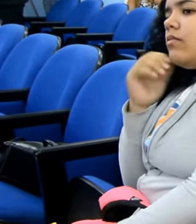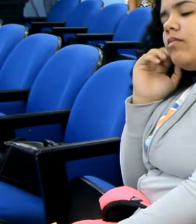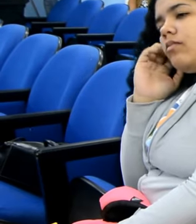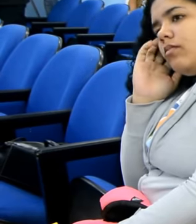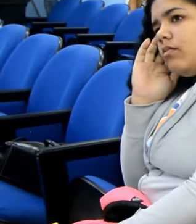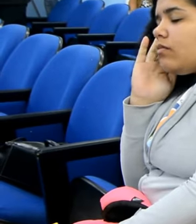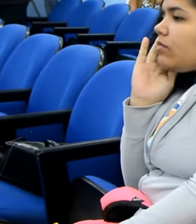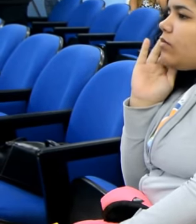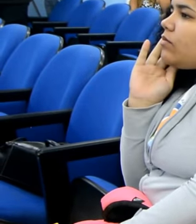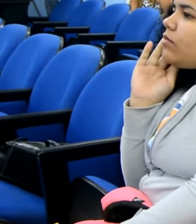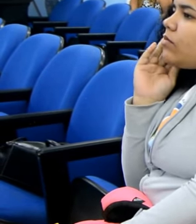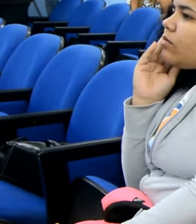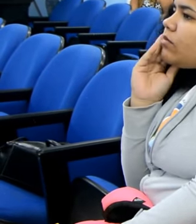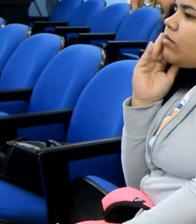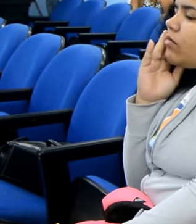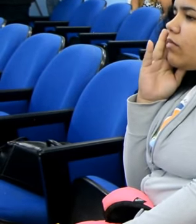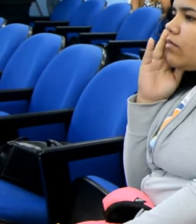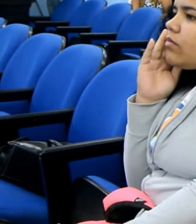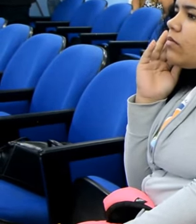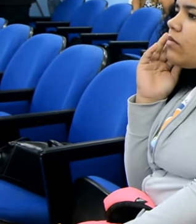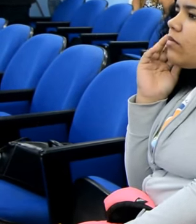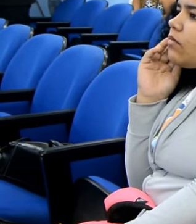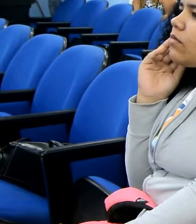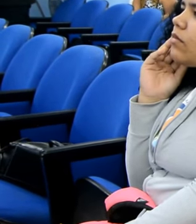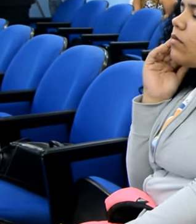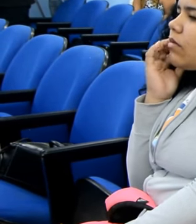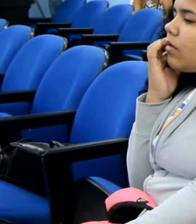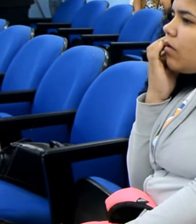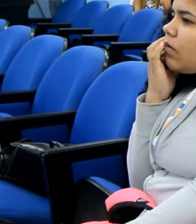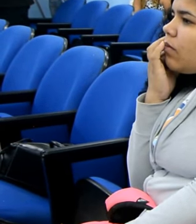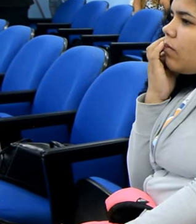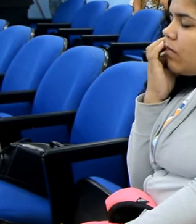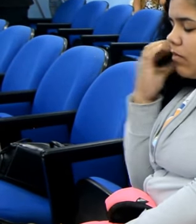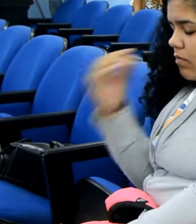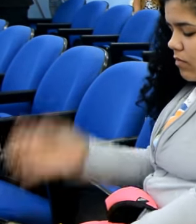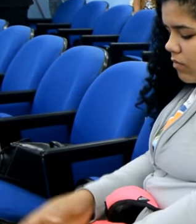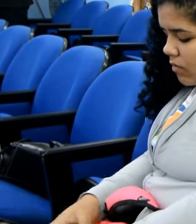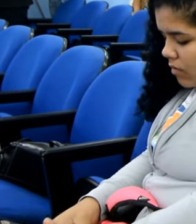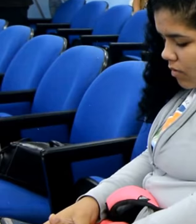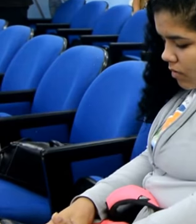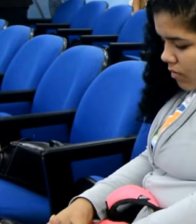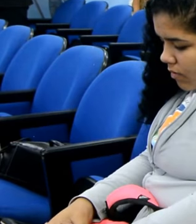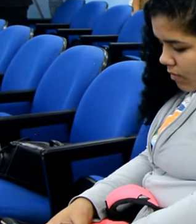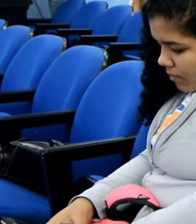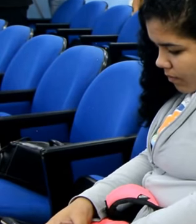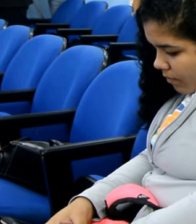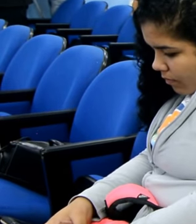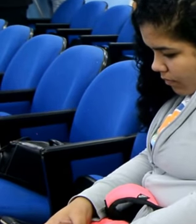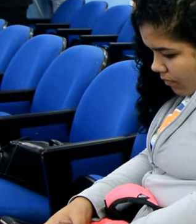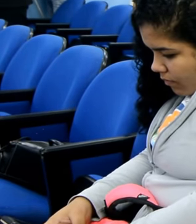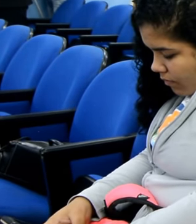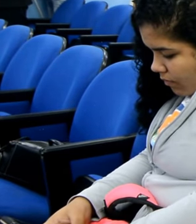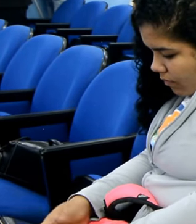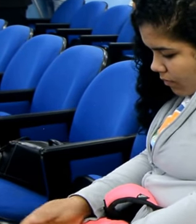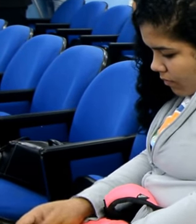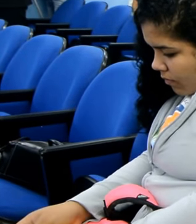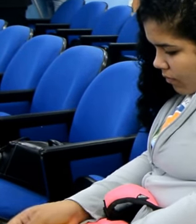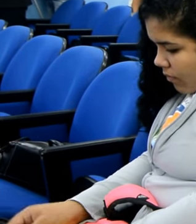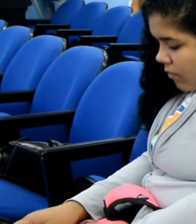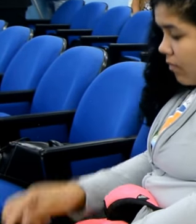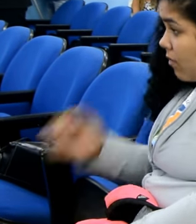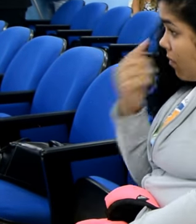de pontes. Então, eu gostaria muito de ver as ações saírem do papel e nos alcançarem de